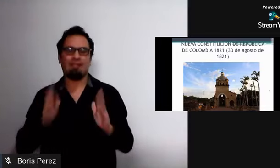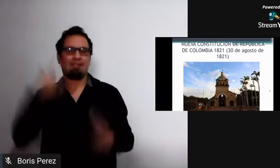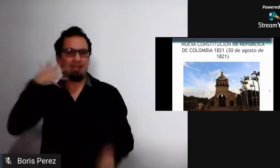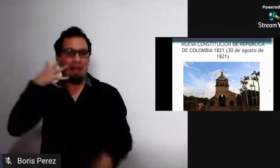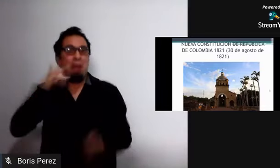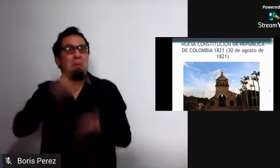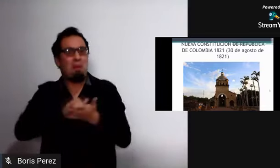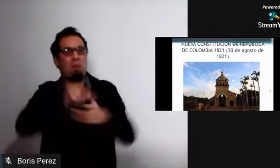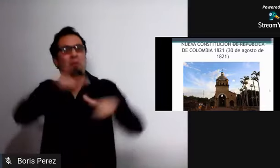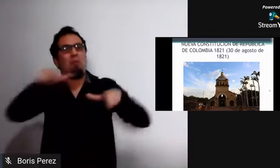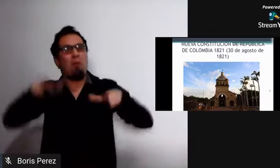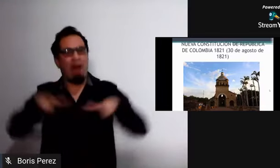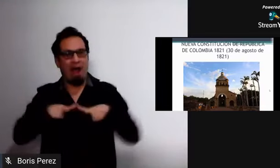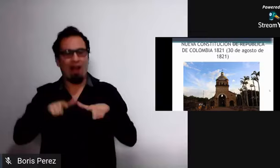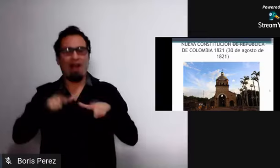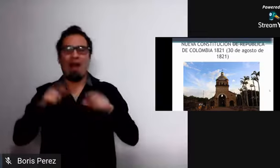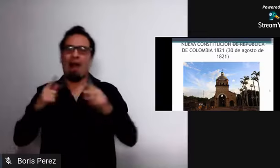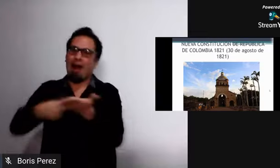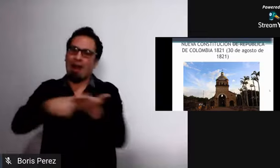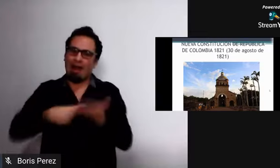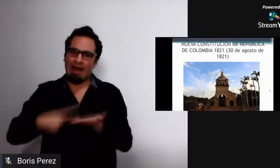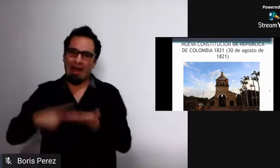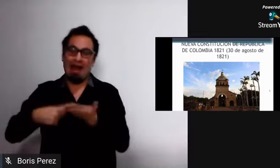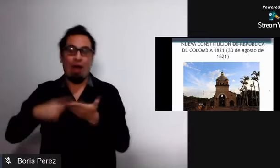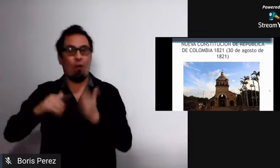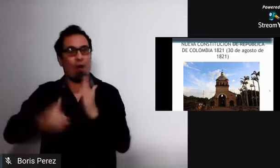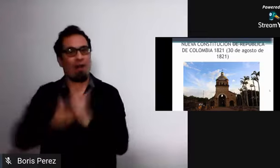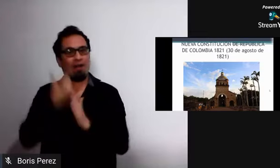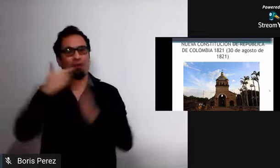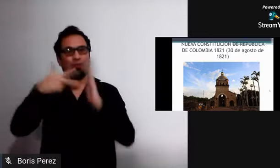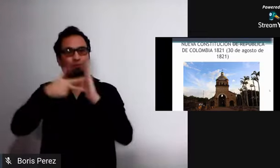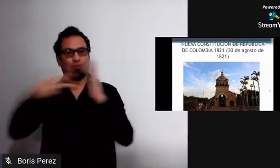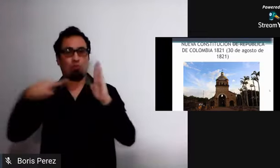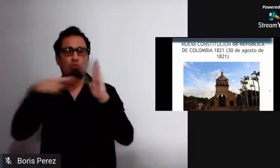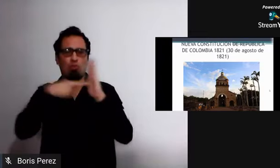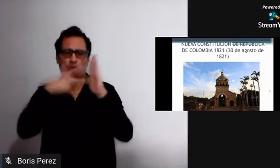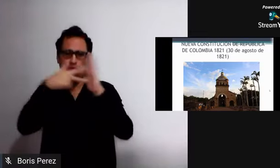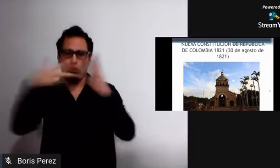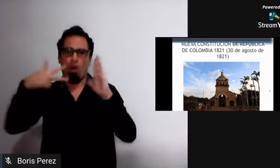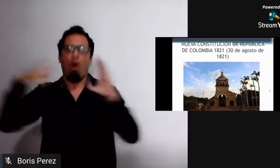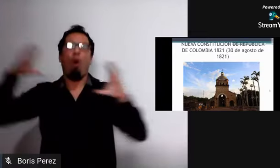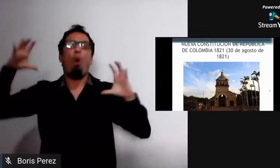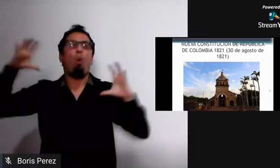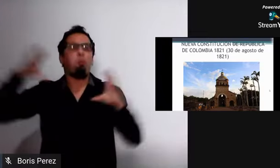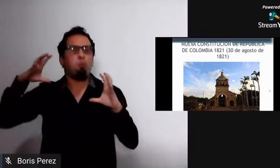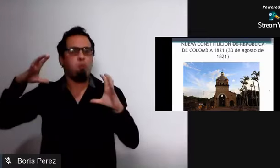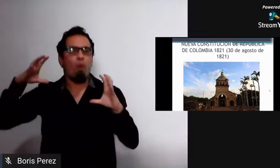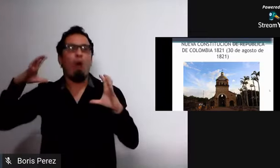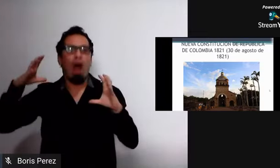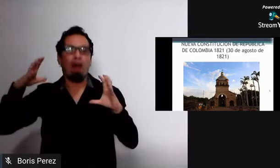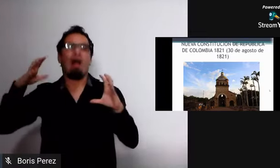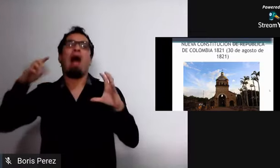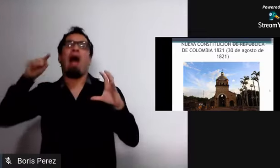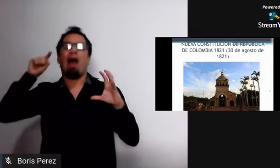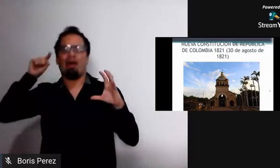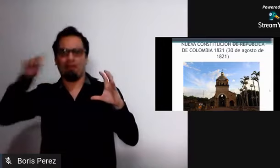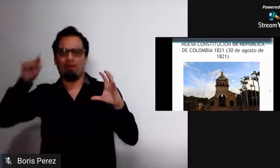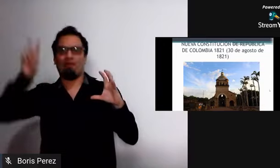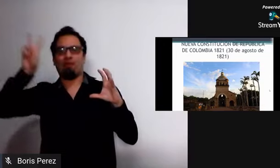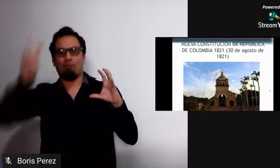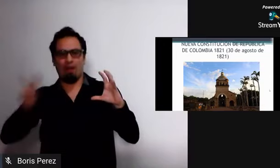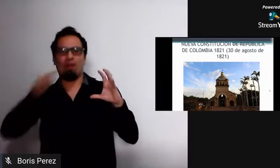Rosario. Allí, en medio de muchas conversaciones con otros políticos, conformaron la